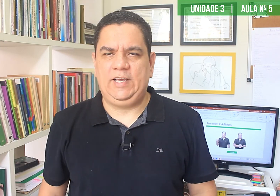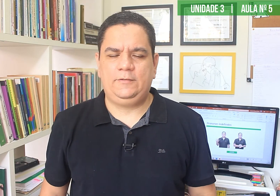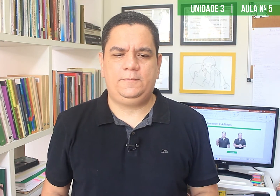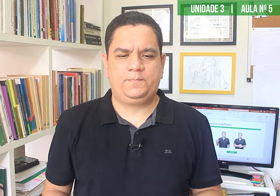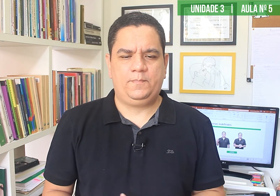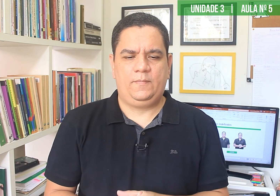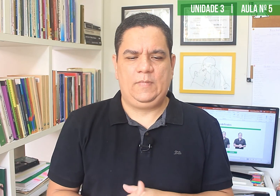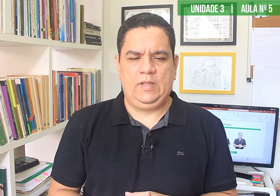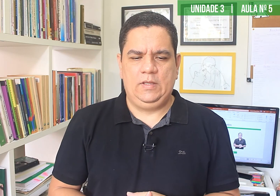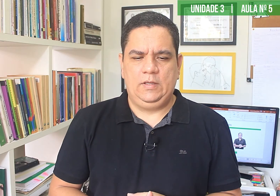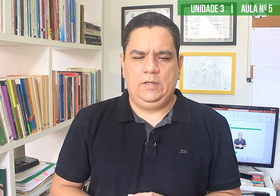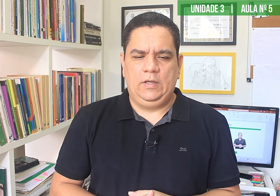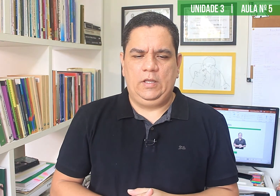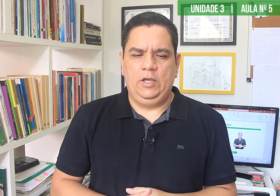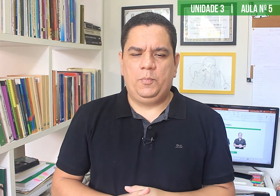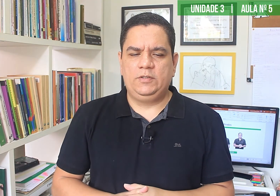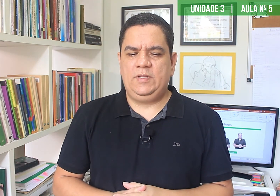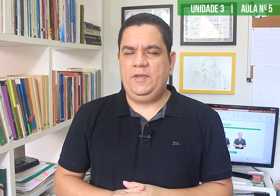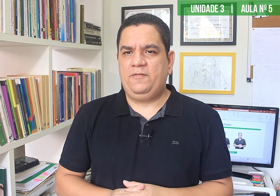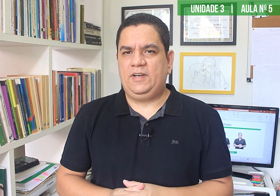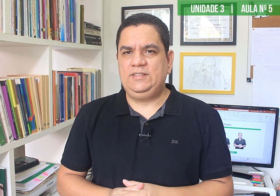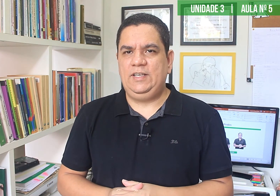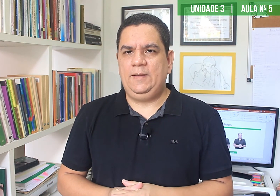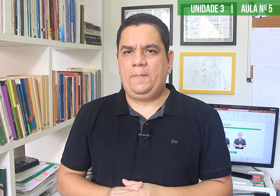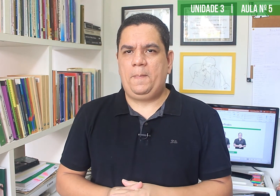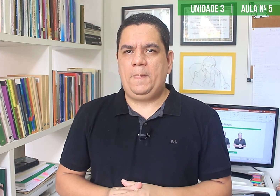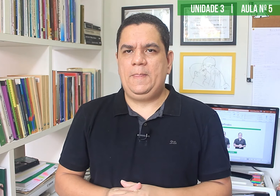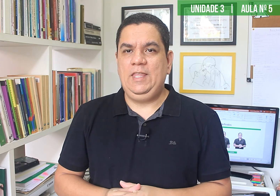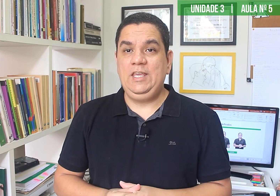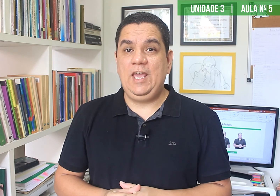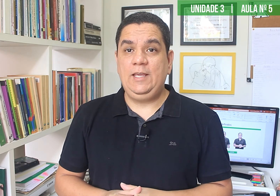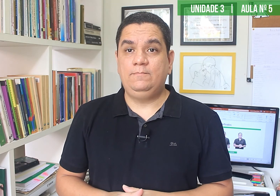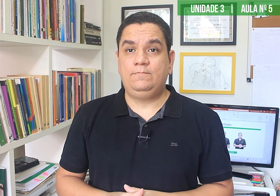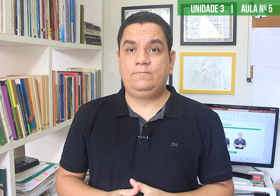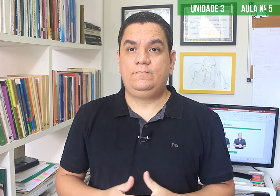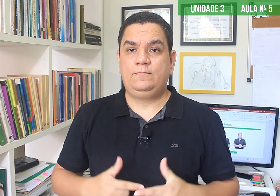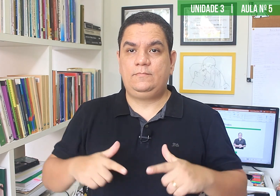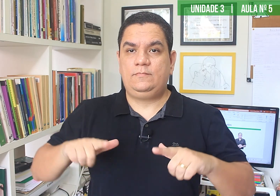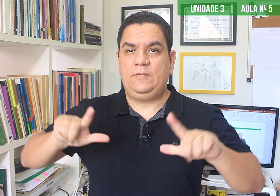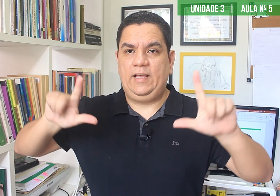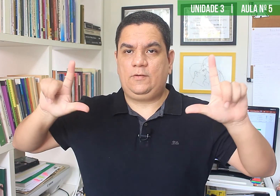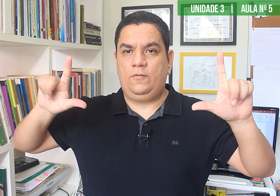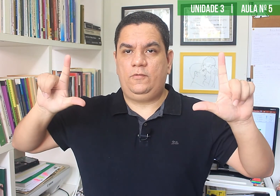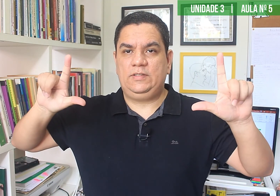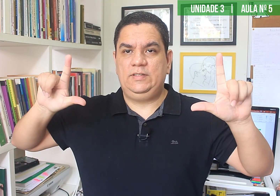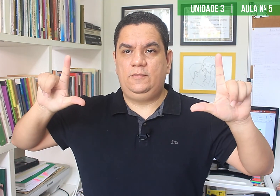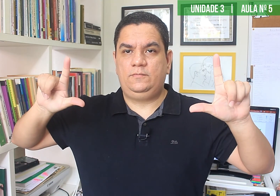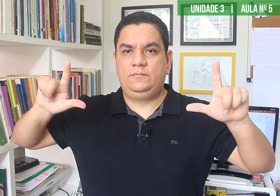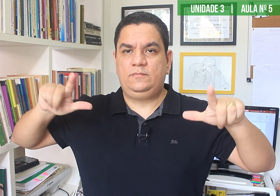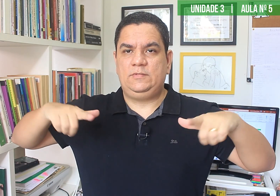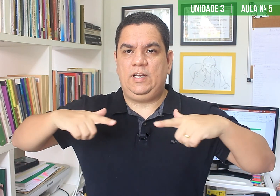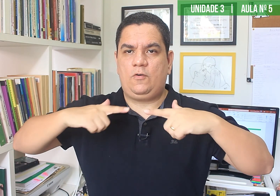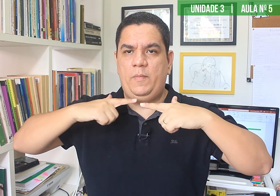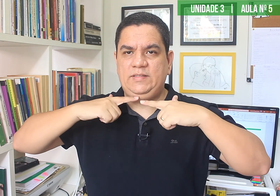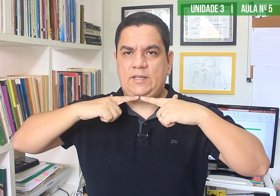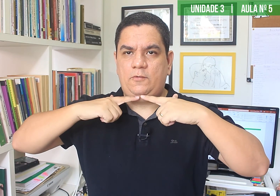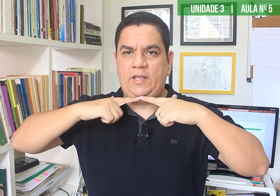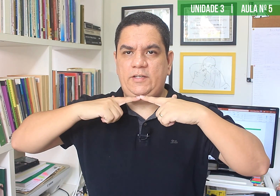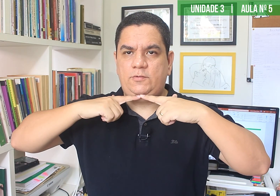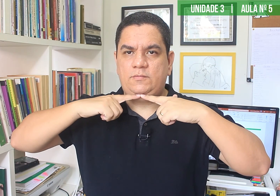Certo? E eu posso também fazer ninguém. Essa configuração, tá? Começa aqui no queixo.